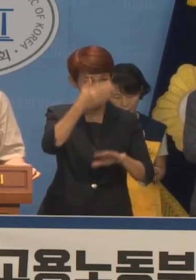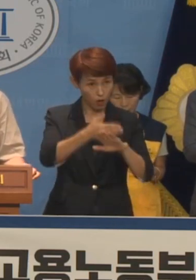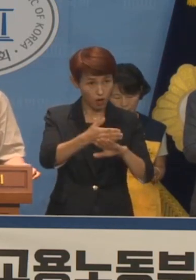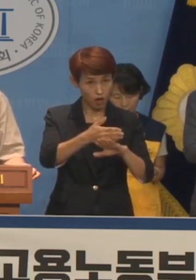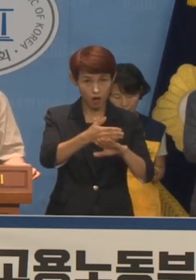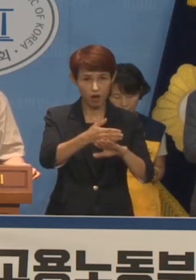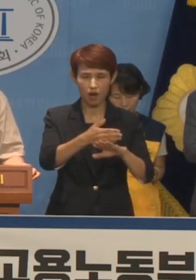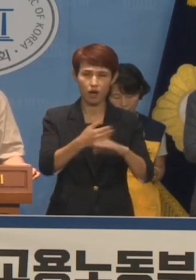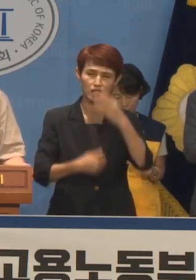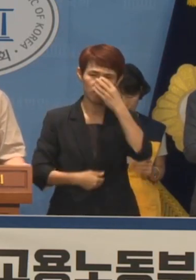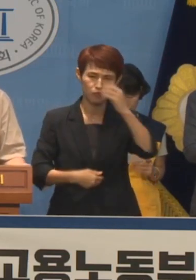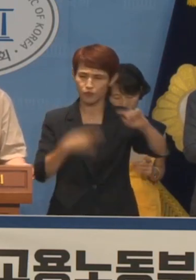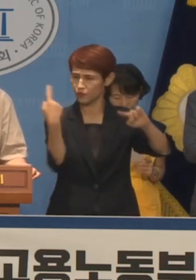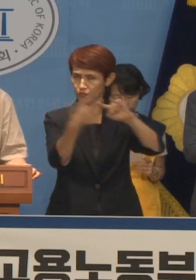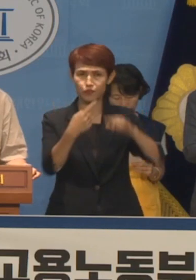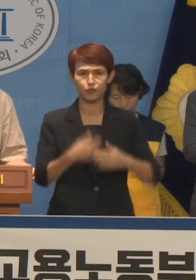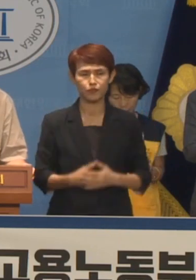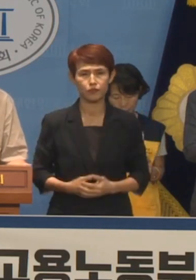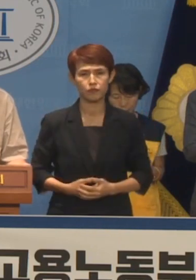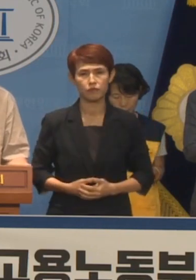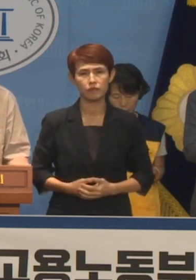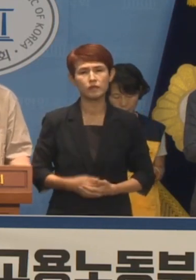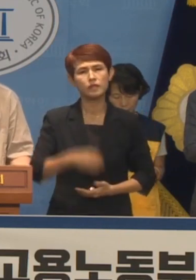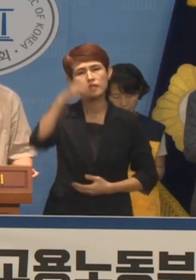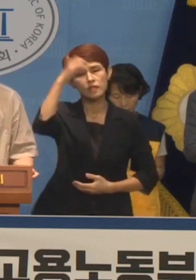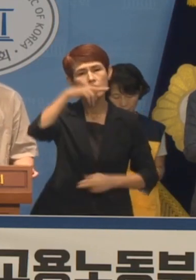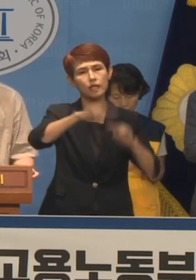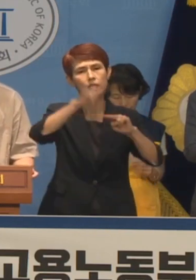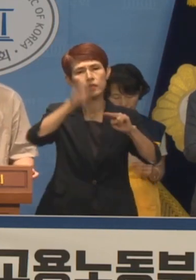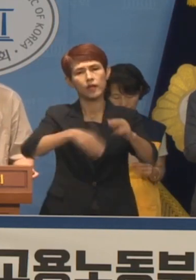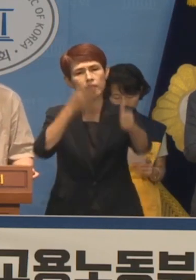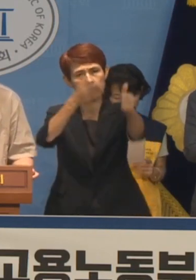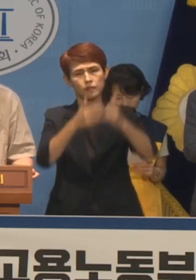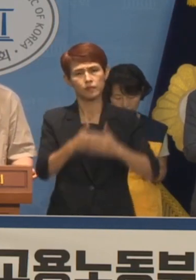한들 기만일 뿐이다. 그냥 사퇴하시라.